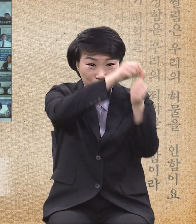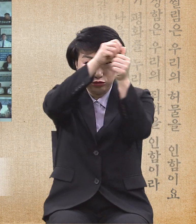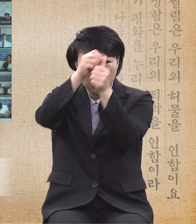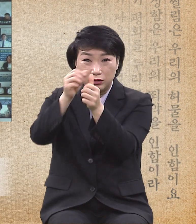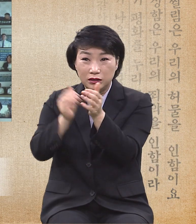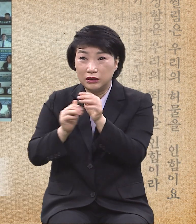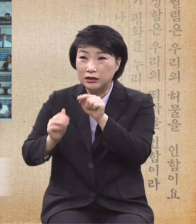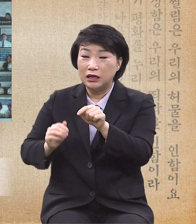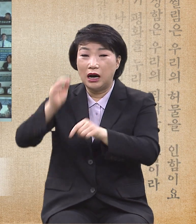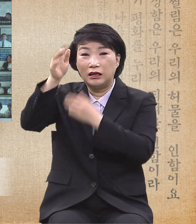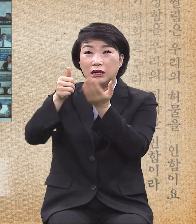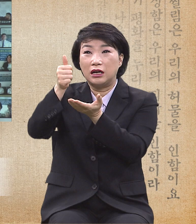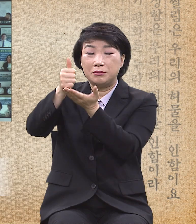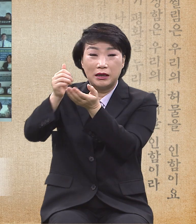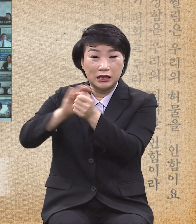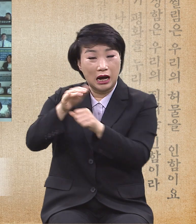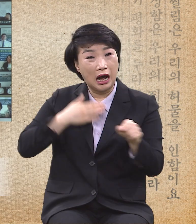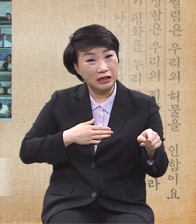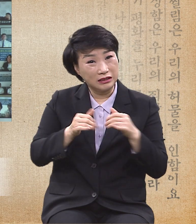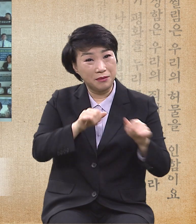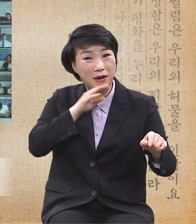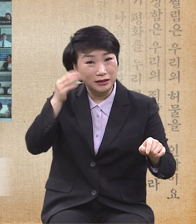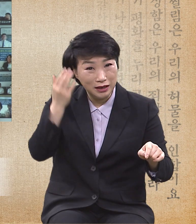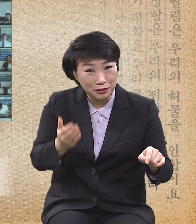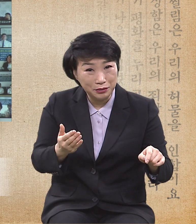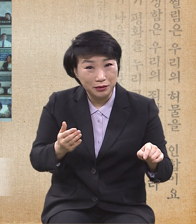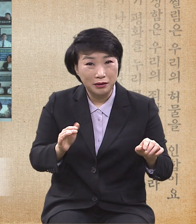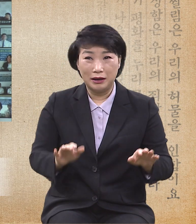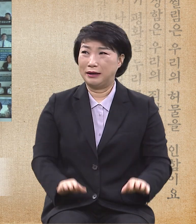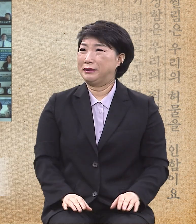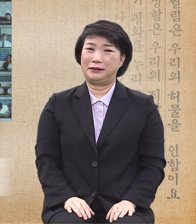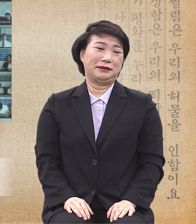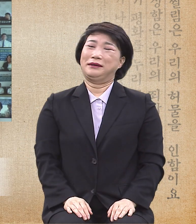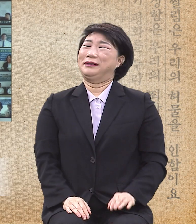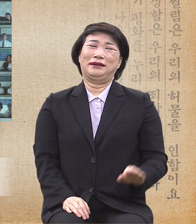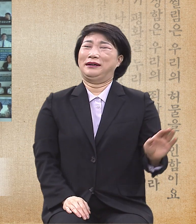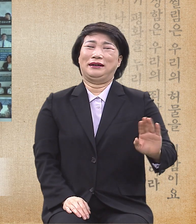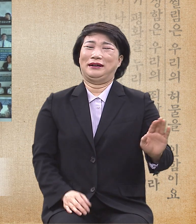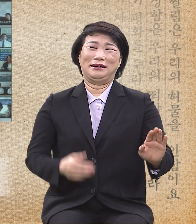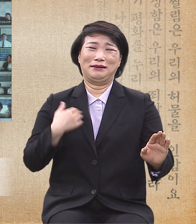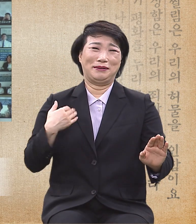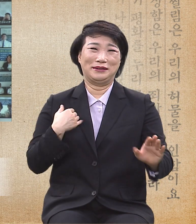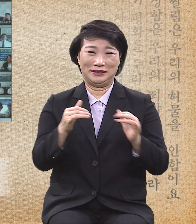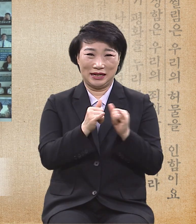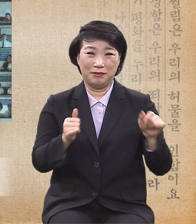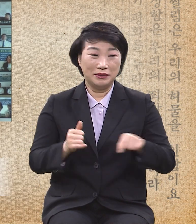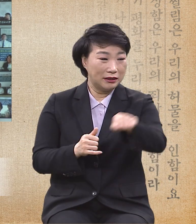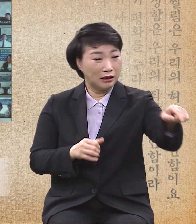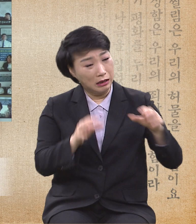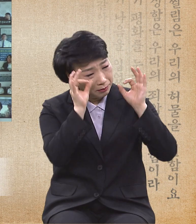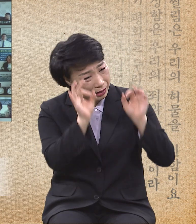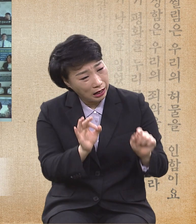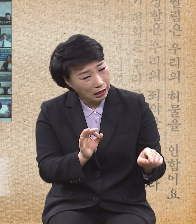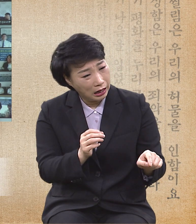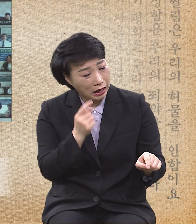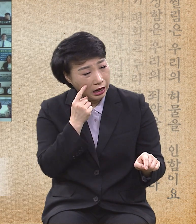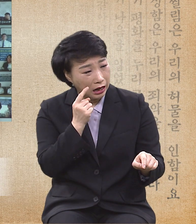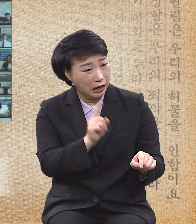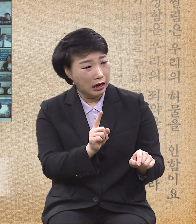살리신 하나님의 사랑을 아는 사람이요, 전혀 모르는 사람, 그런 사람 쳐다보면